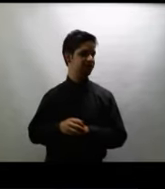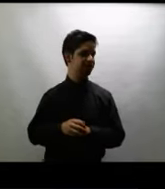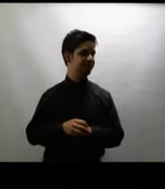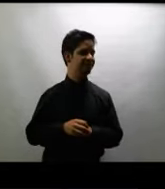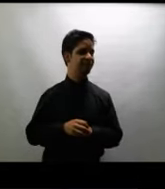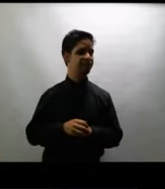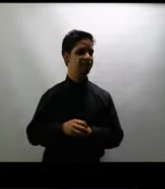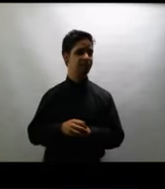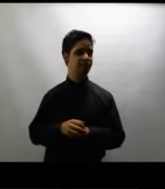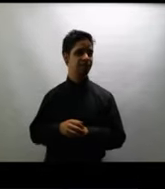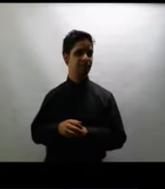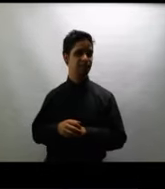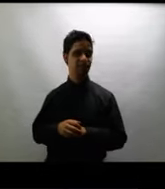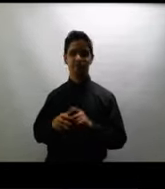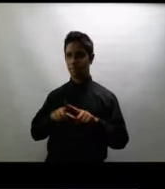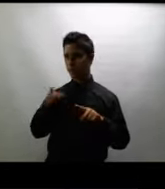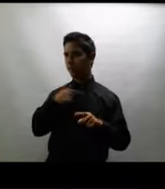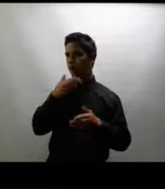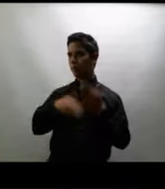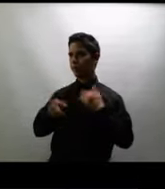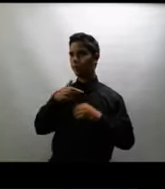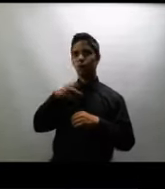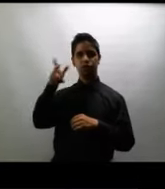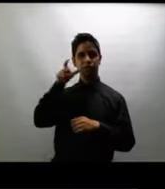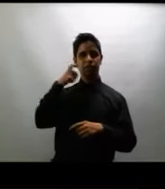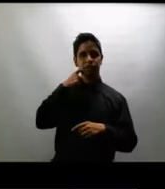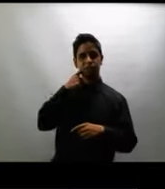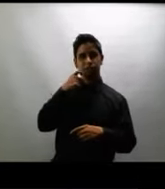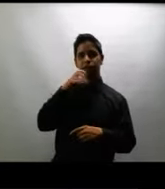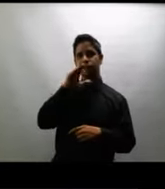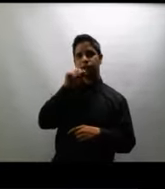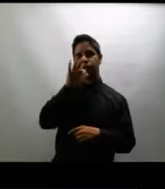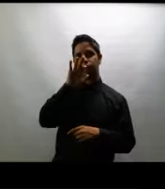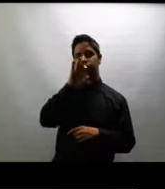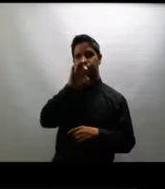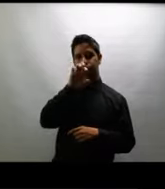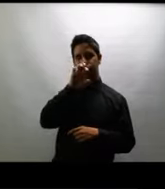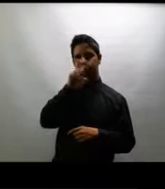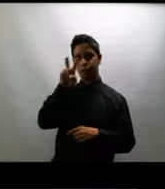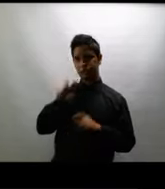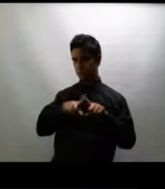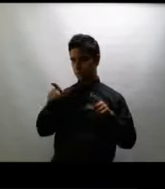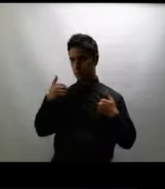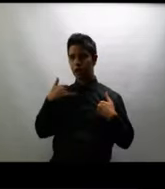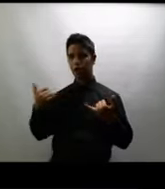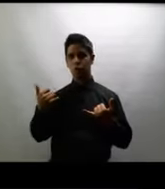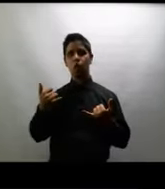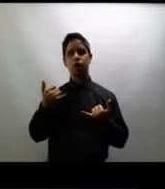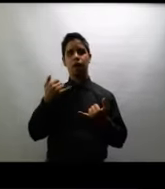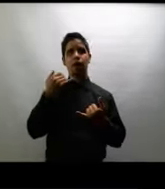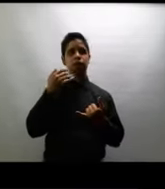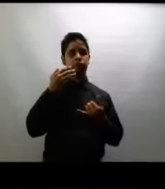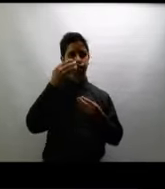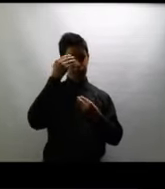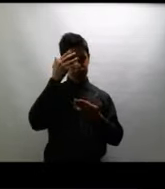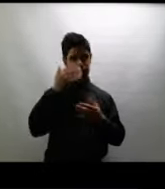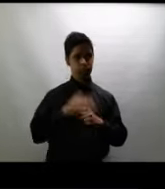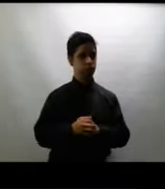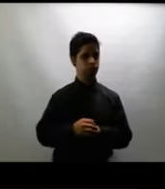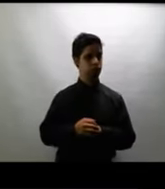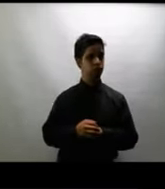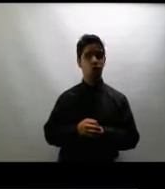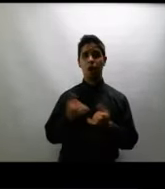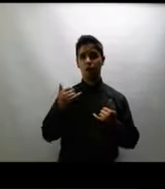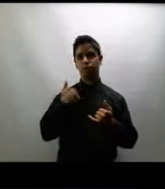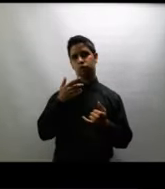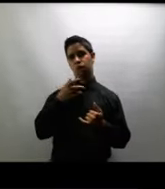que eso es lo que estaban escuchando, cafés. Vamos a hablar con Carmen Noemí ya mismo. Es que yo tengo una nota. Que yo la tenía para el martes. ¿Cuál es la notita de